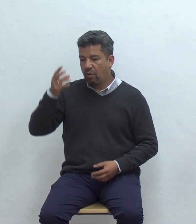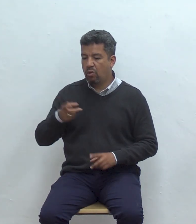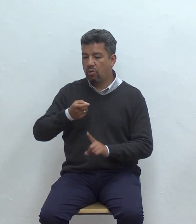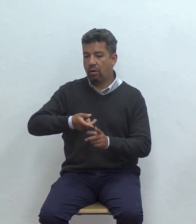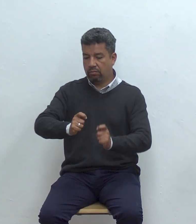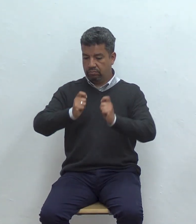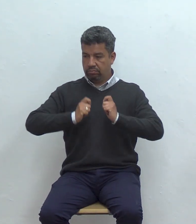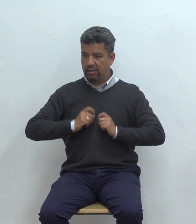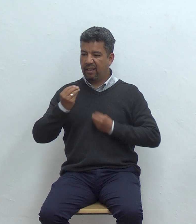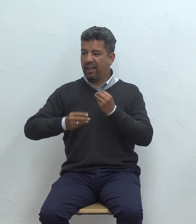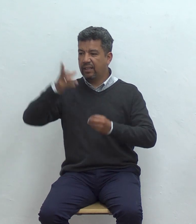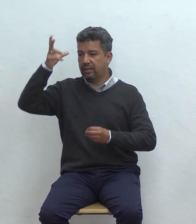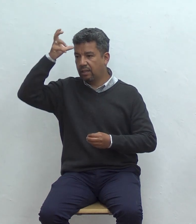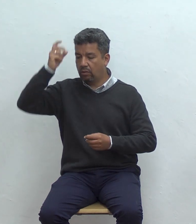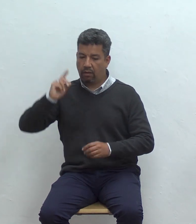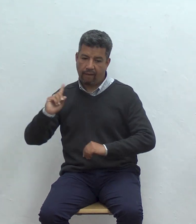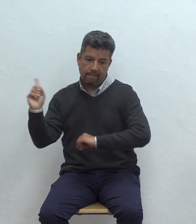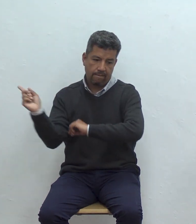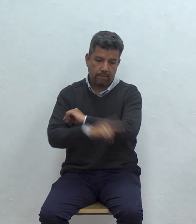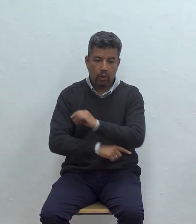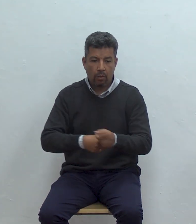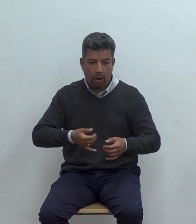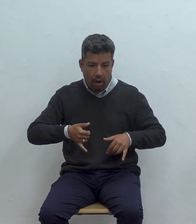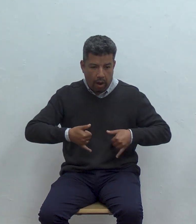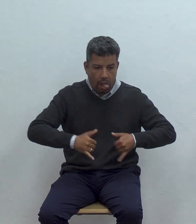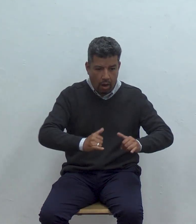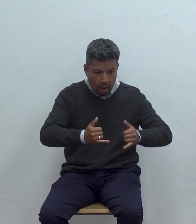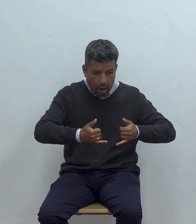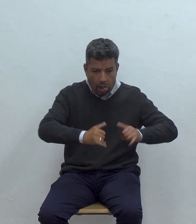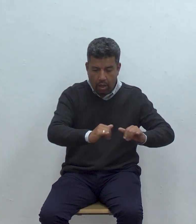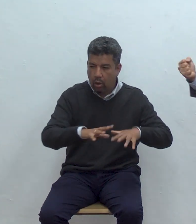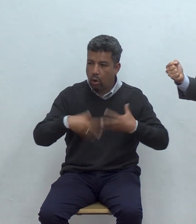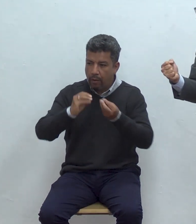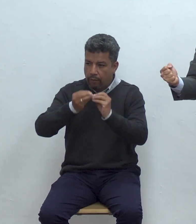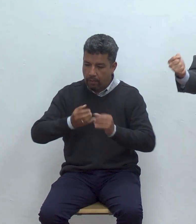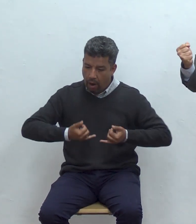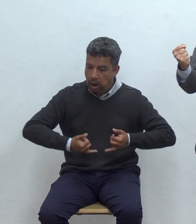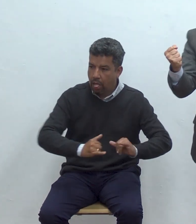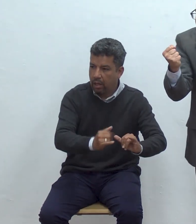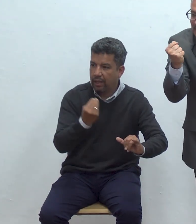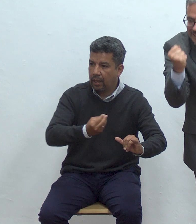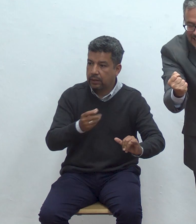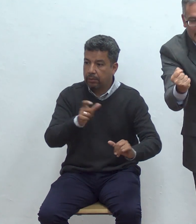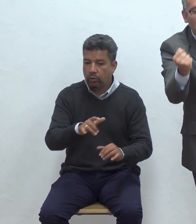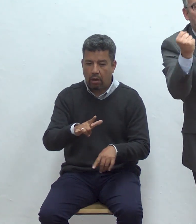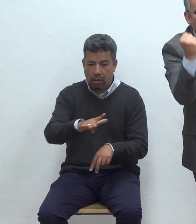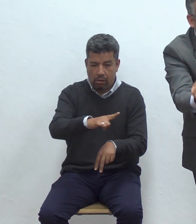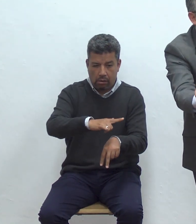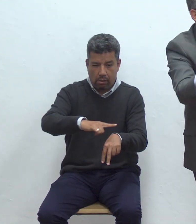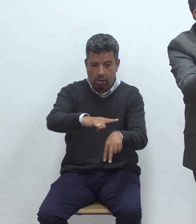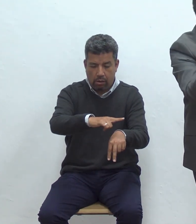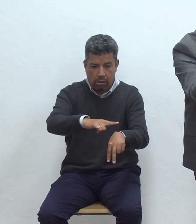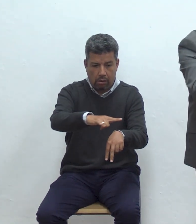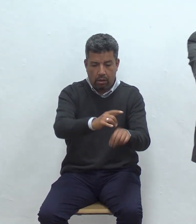Satanás? Condenar a la gente engañándola. Y por medio de ese engaño lo que hace es que las mantiene